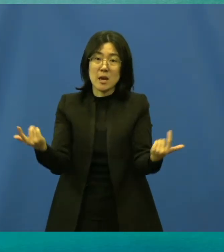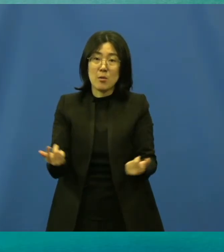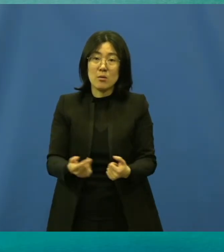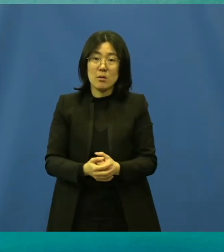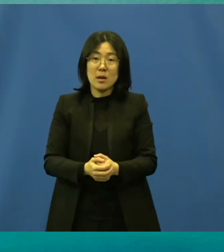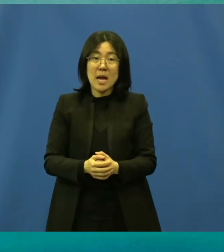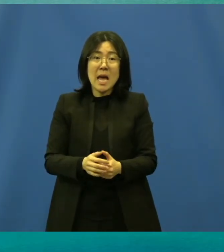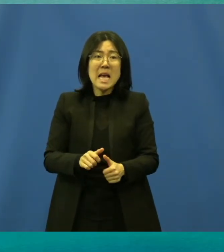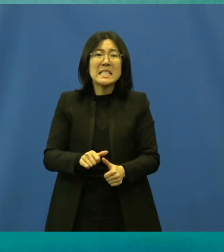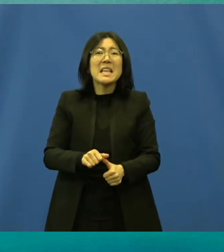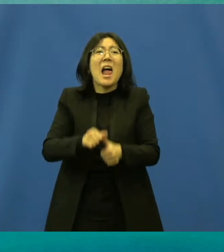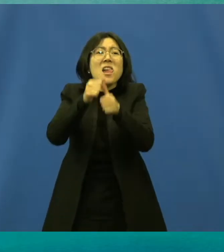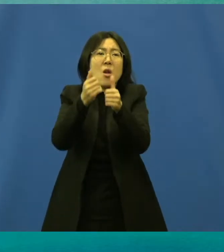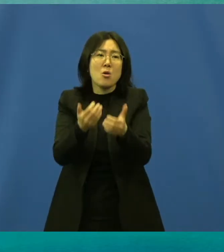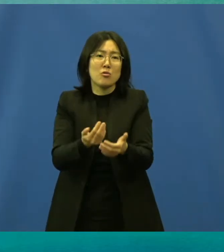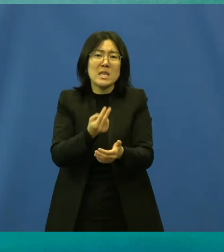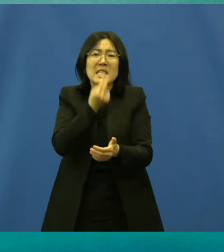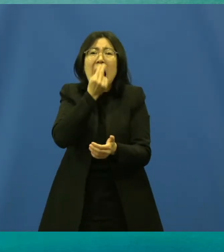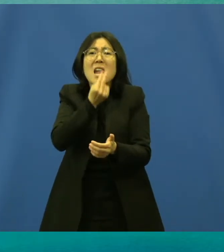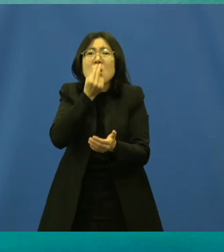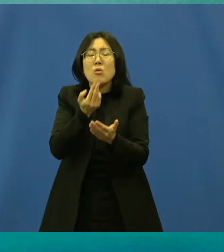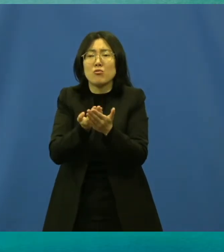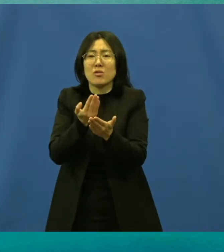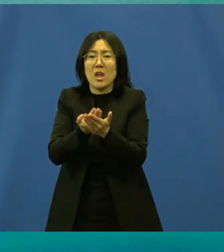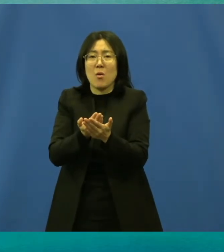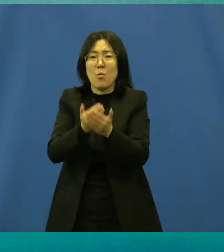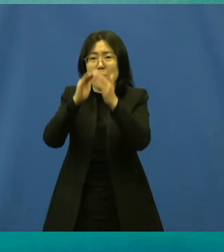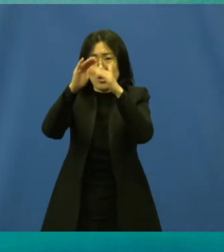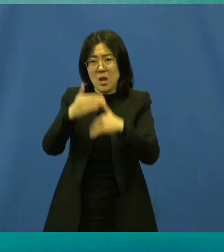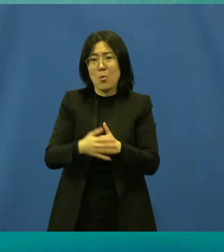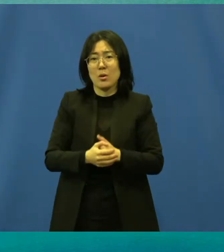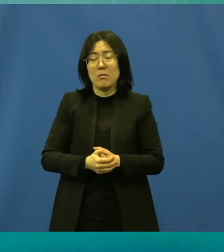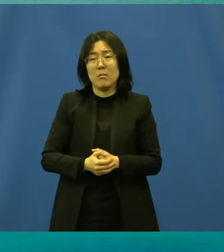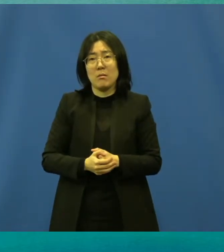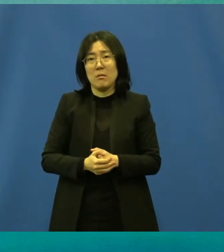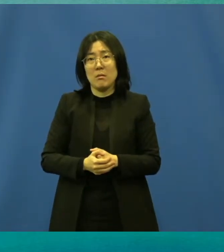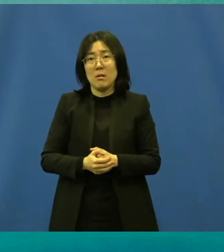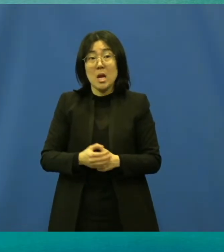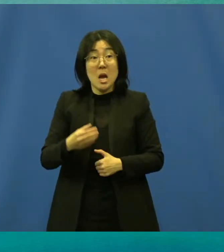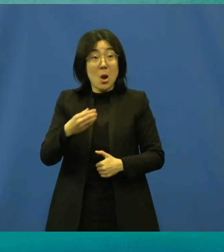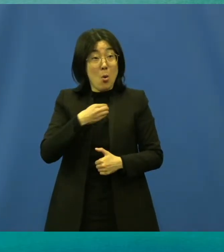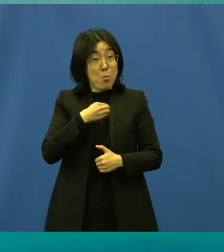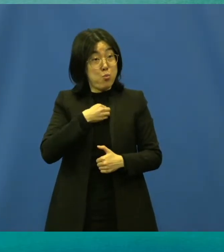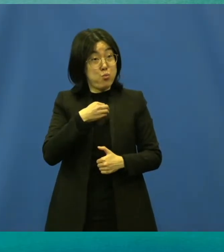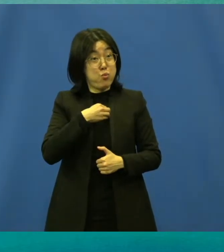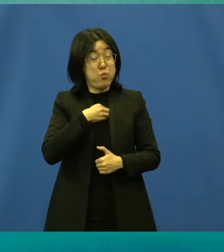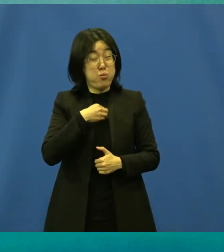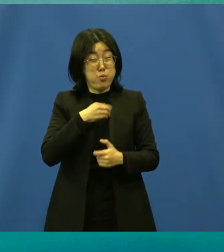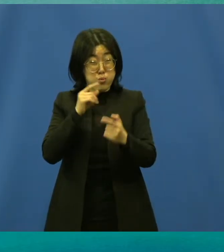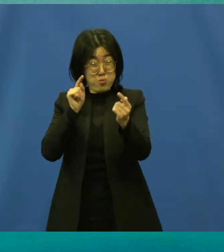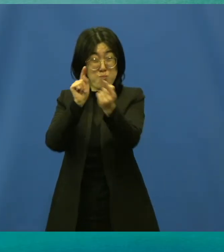살려달라는 거죠. 발등에 불이 떨어졌습니다. 그리고 위기 중에 위기입니다.